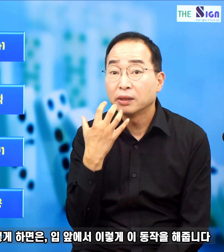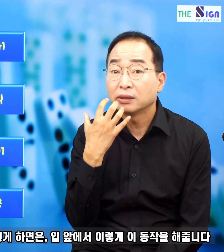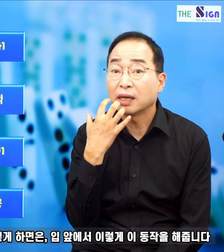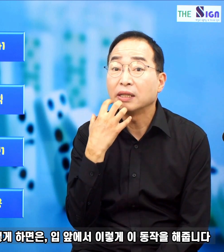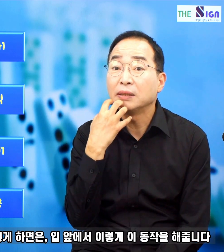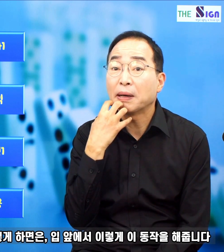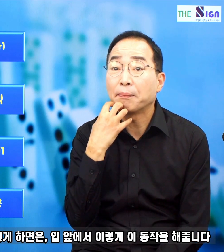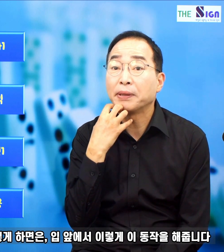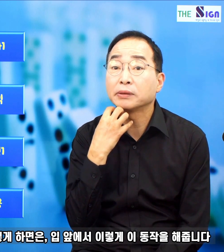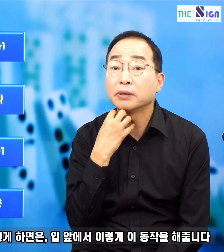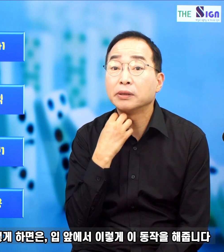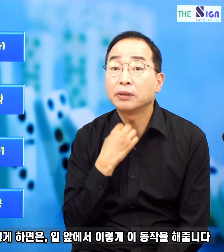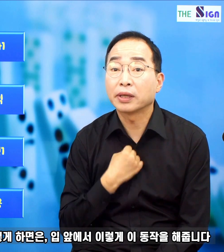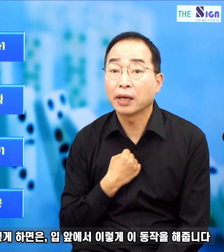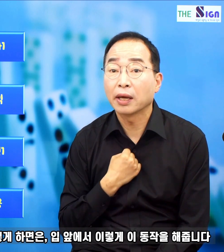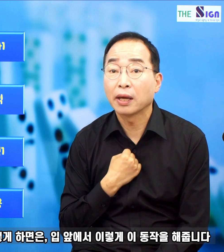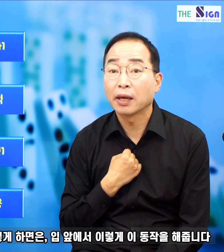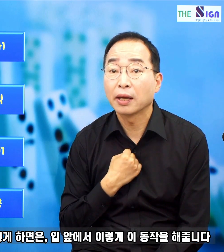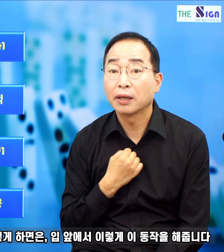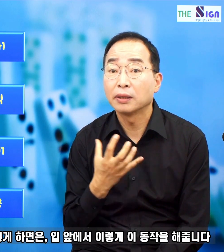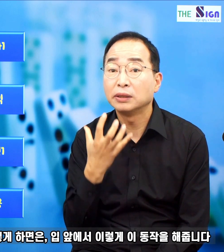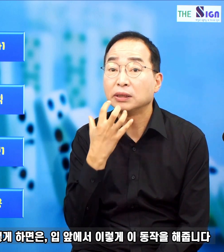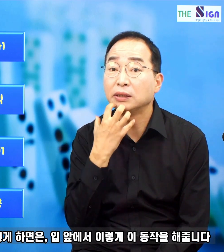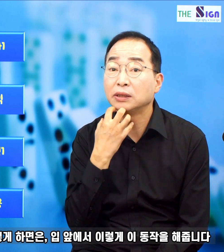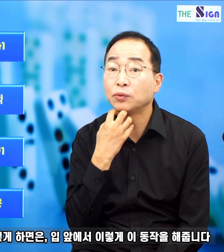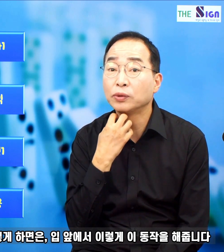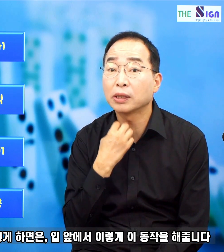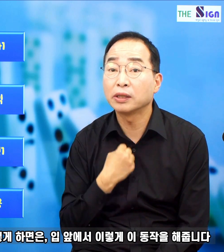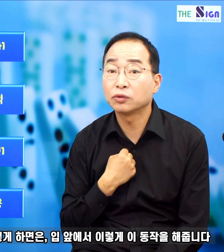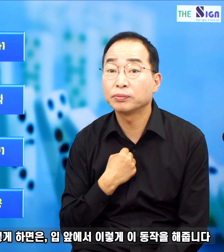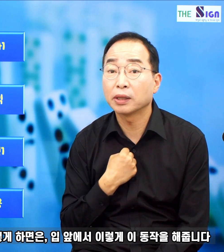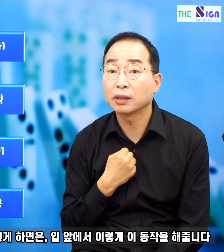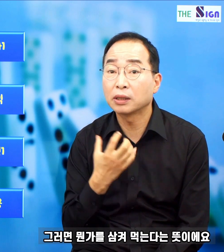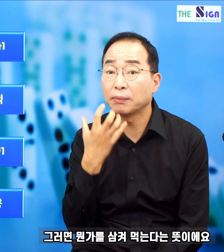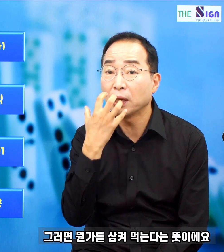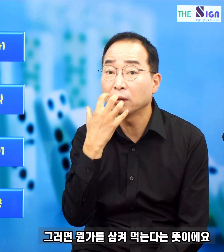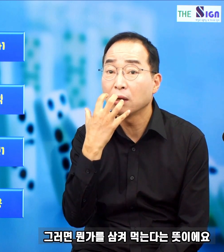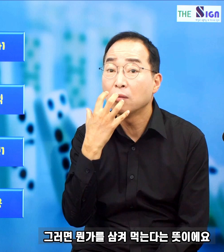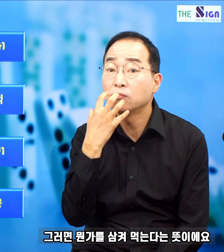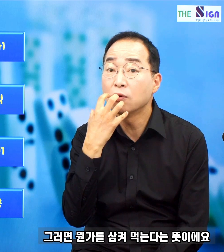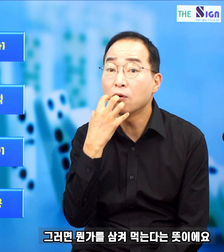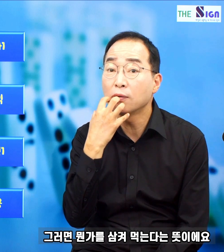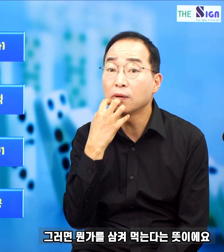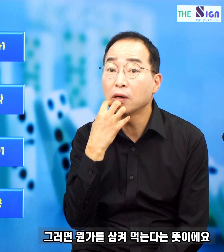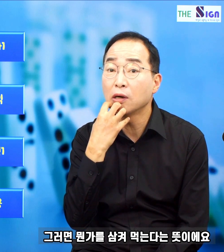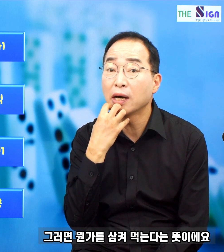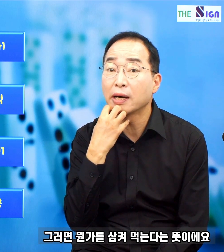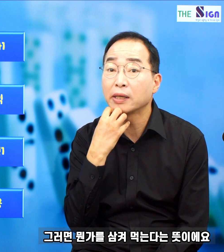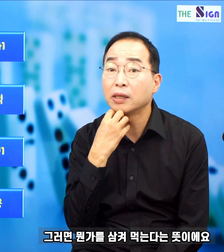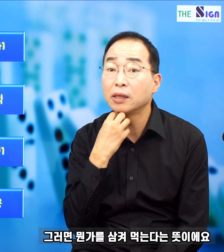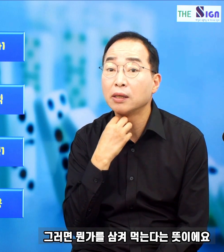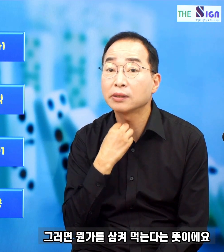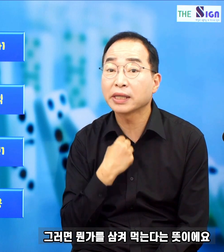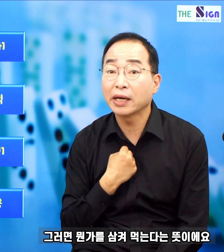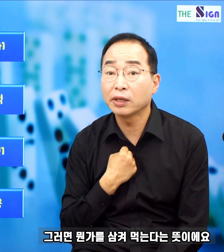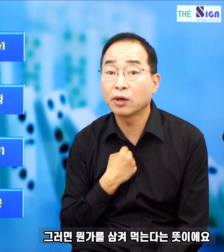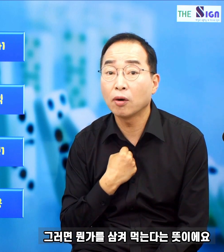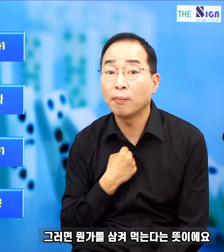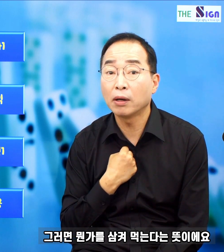자, 입 앞에서 이렇게 이 동작을 해줍니다. 그러면 뭔가를 삼켜